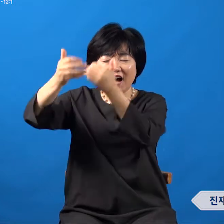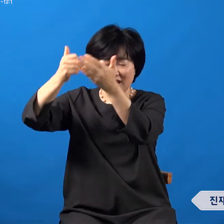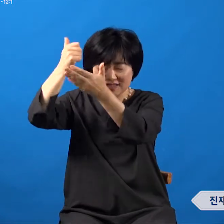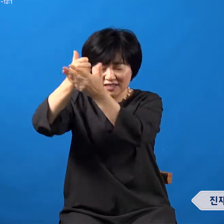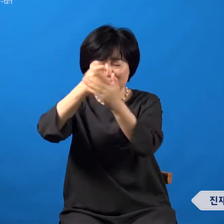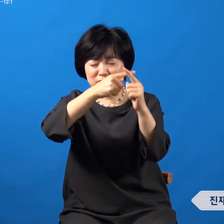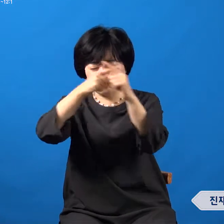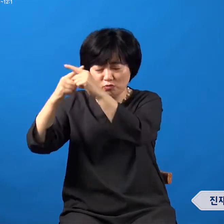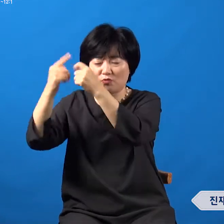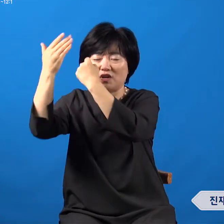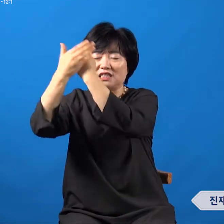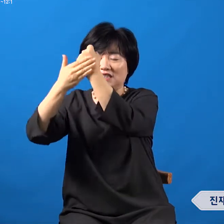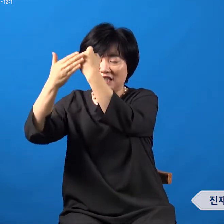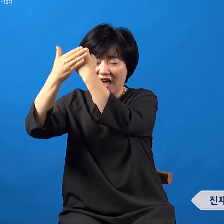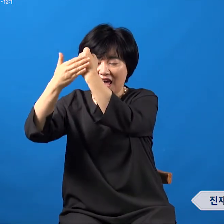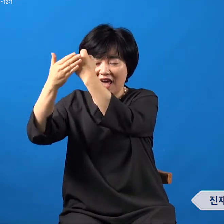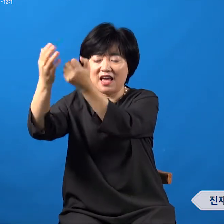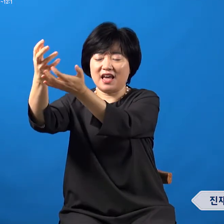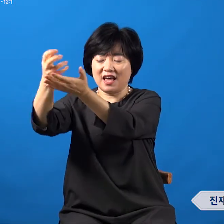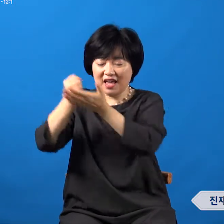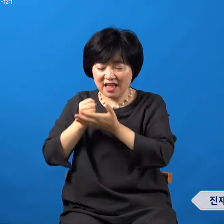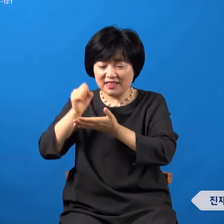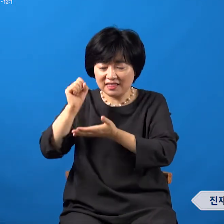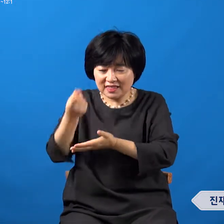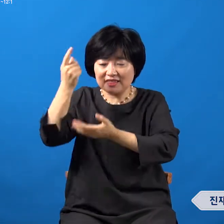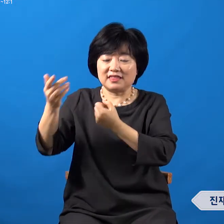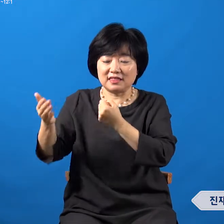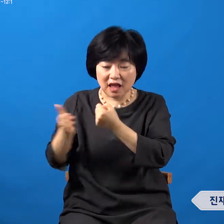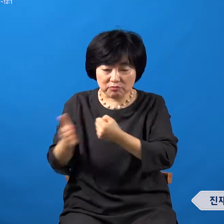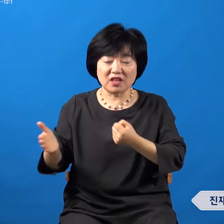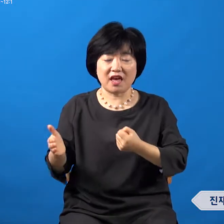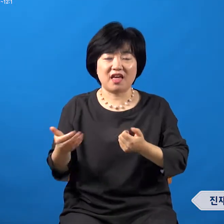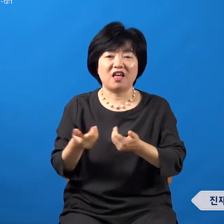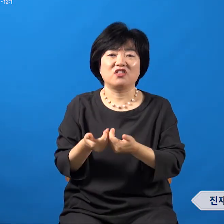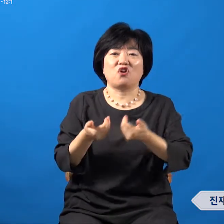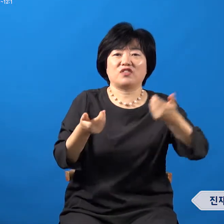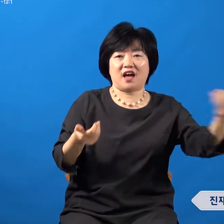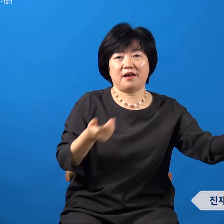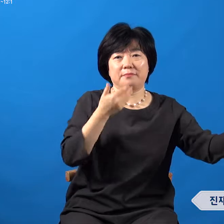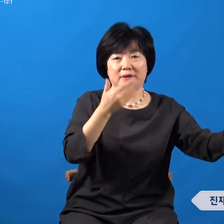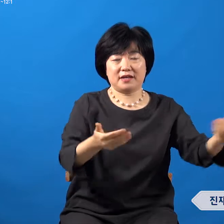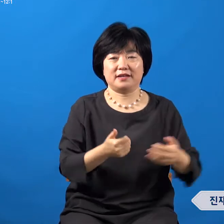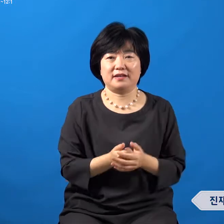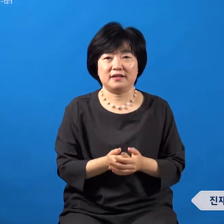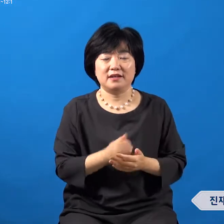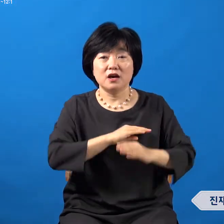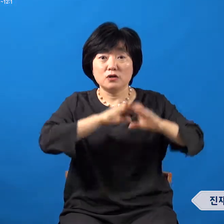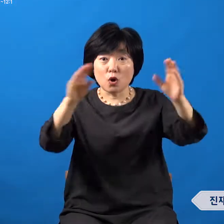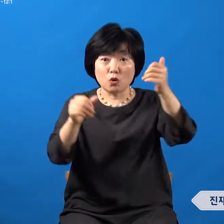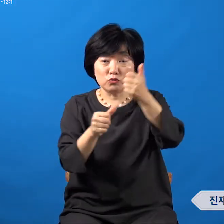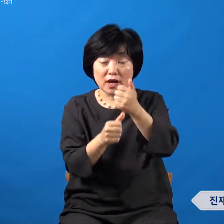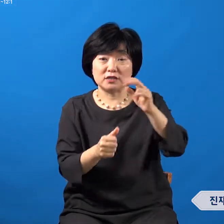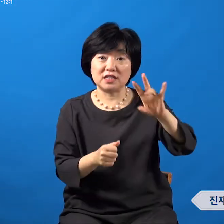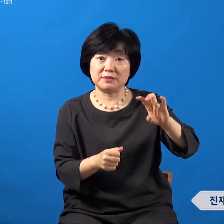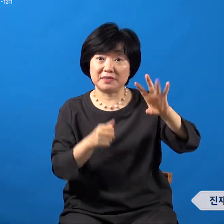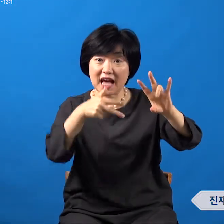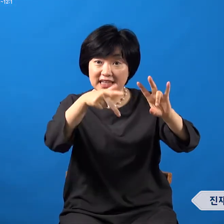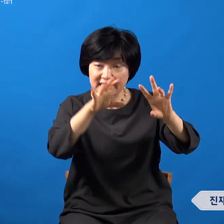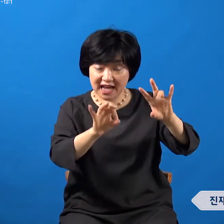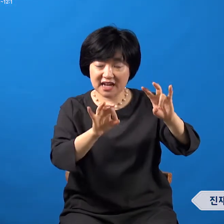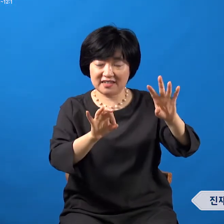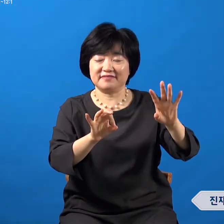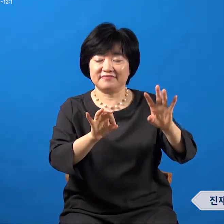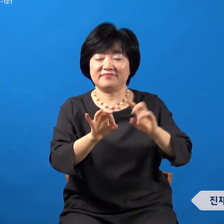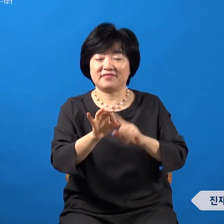시작이었다는 사실을 성경은 우리 가운데 말씀하고 계심을 봅니다. 그래서 여호수아서 24장에